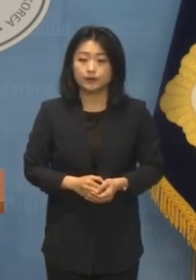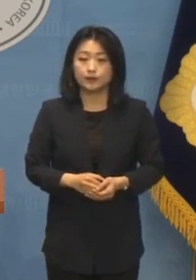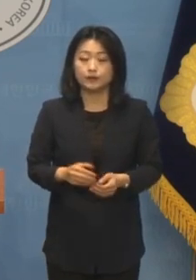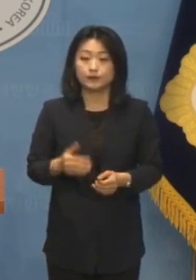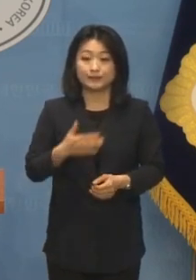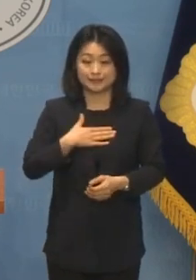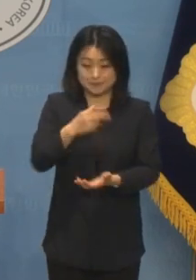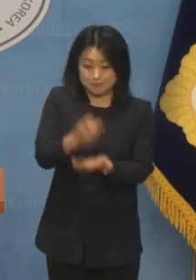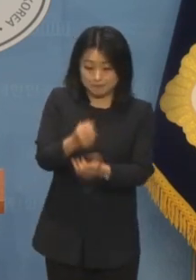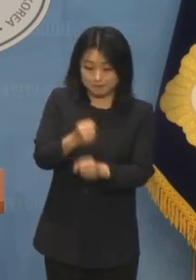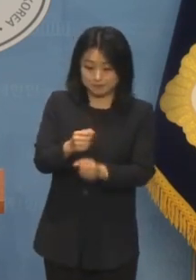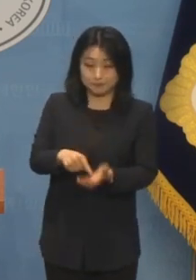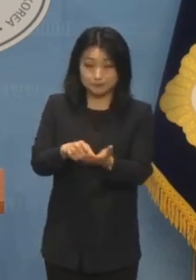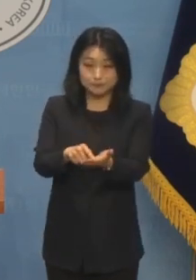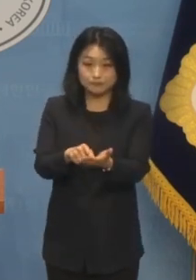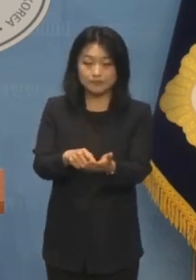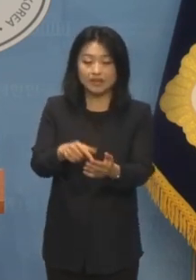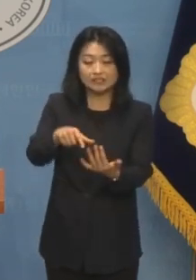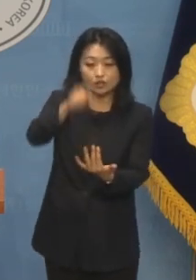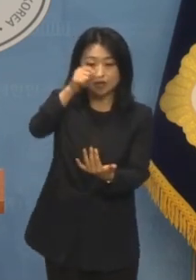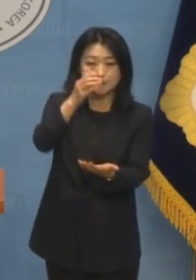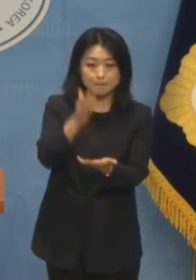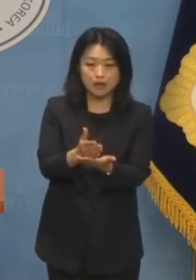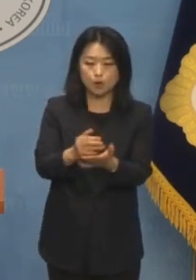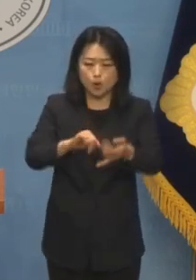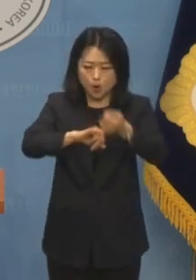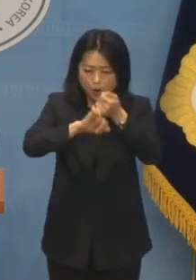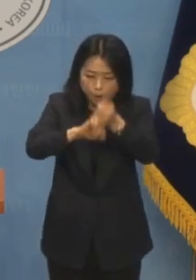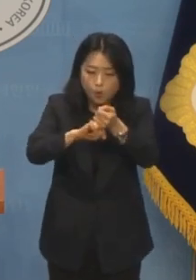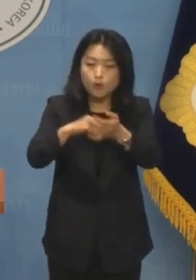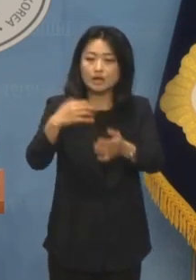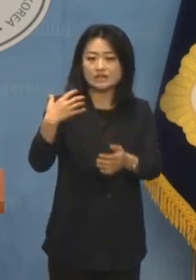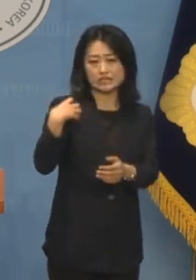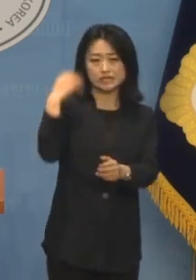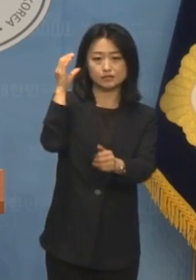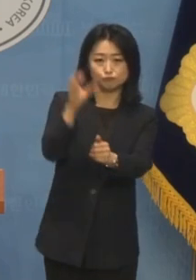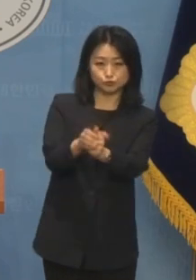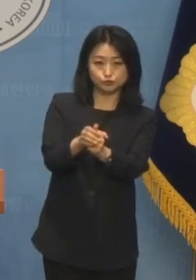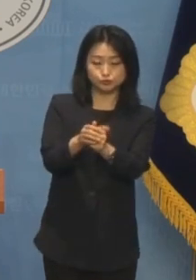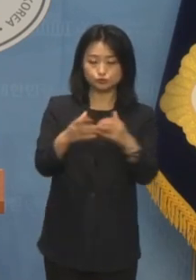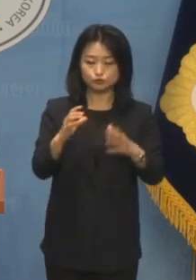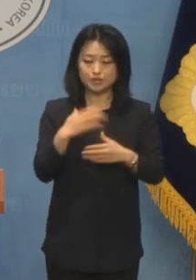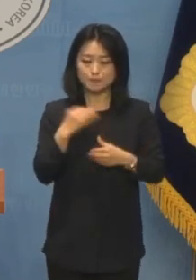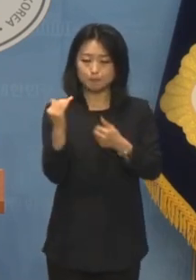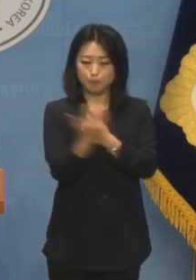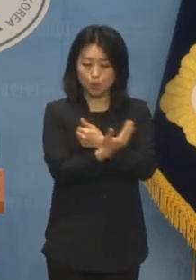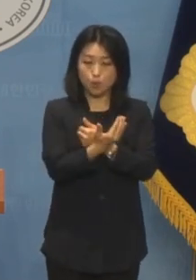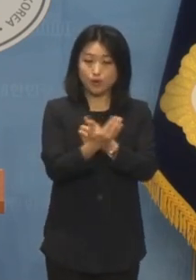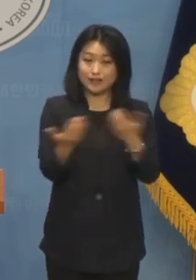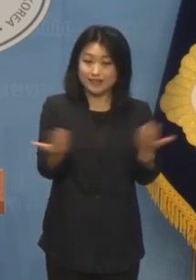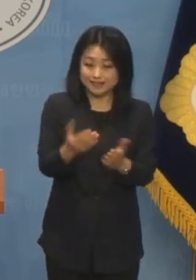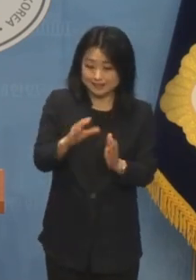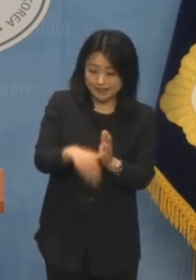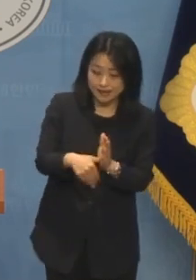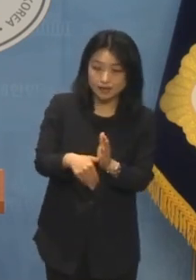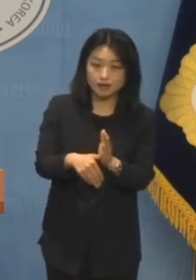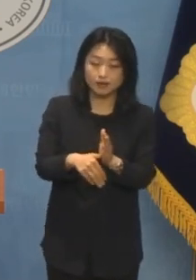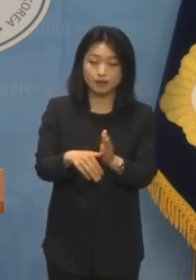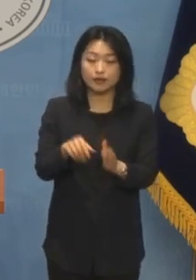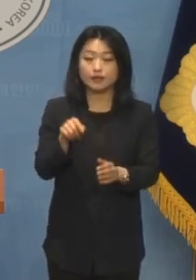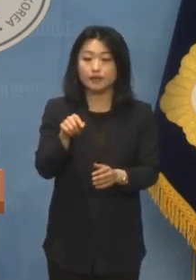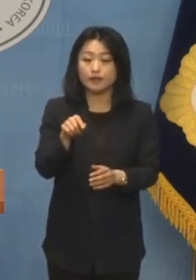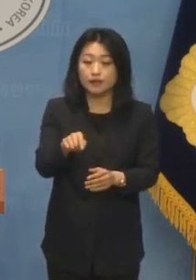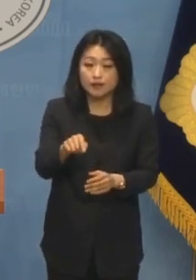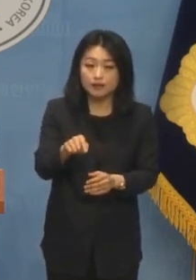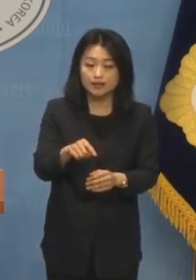그래서 본 개정안은 선택이 아닌 의무를 규정했습니다. 국가의 안전보장에 심각한 위협이나 업무 수행에 현저한 지장을